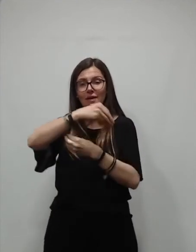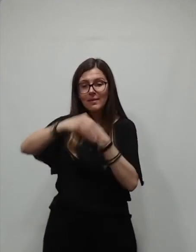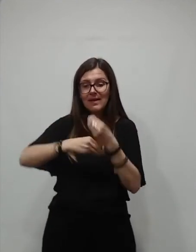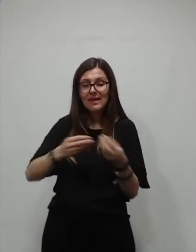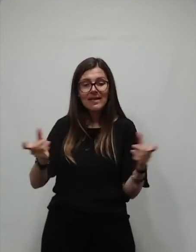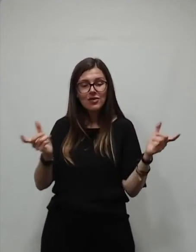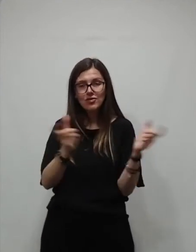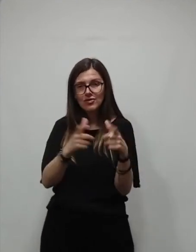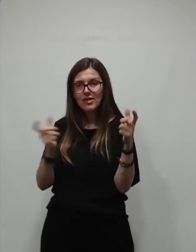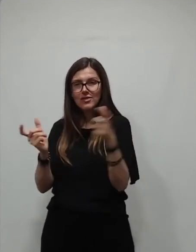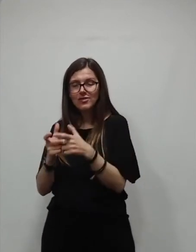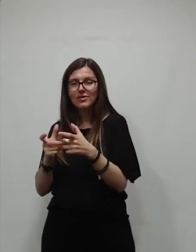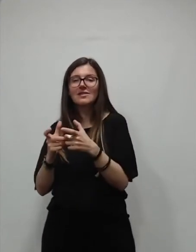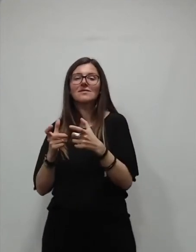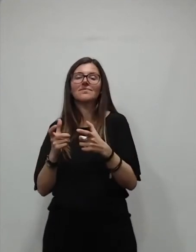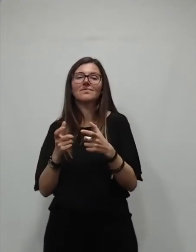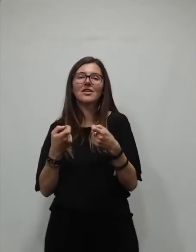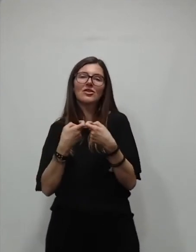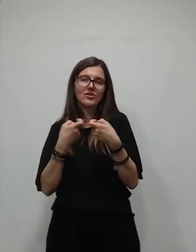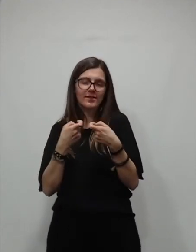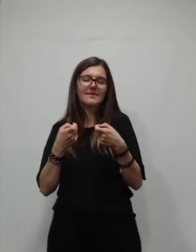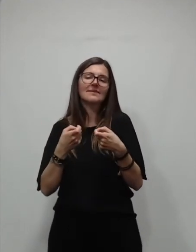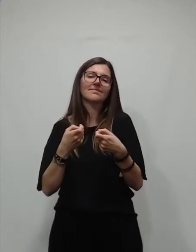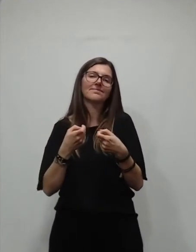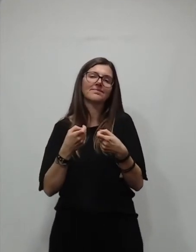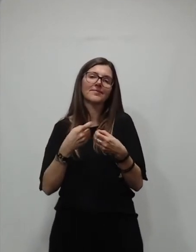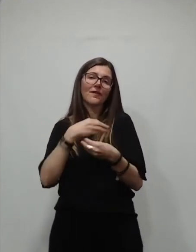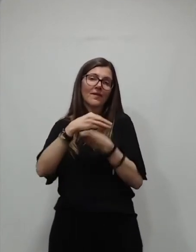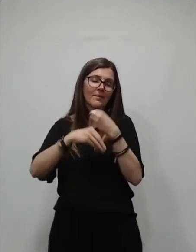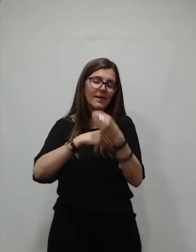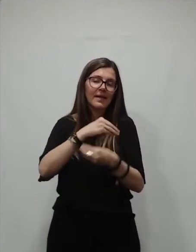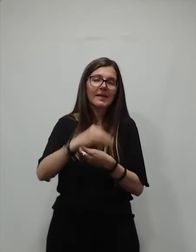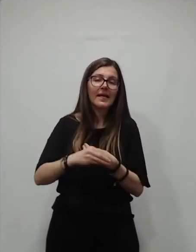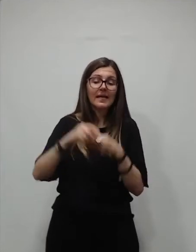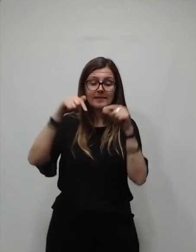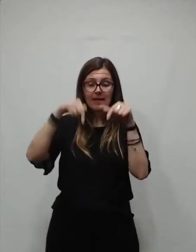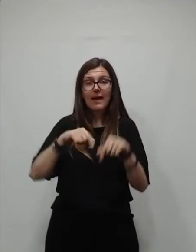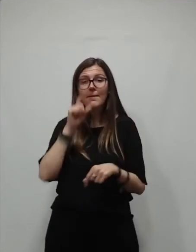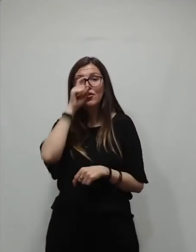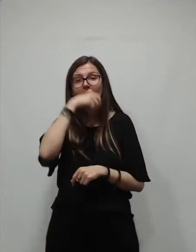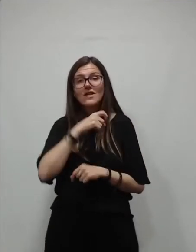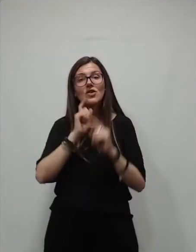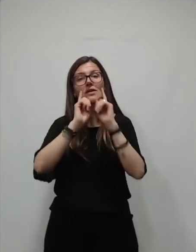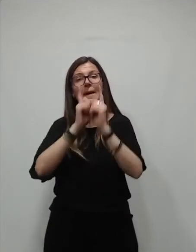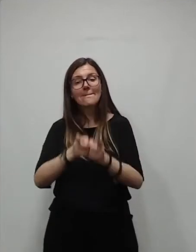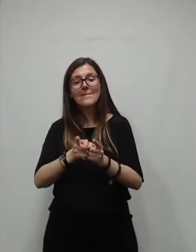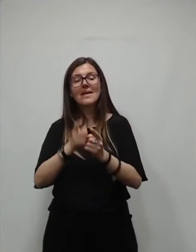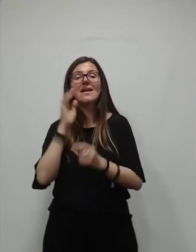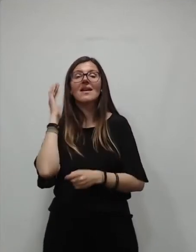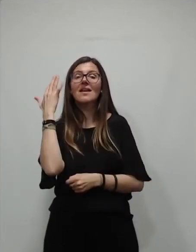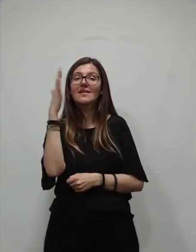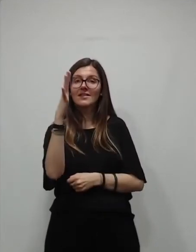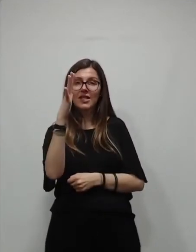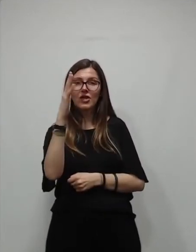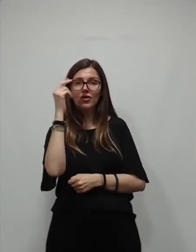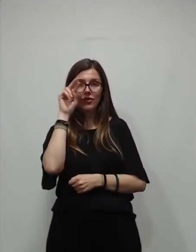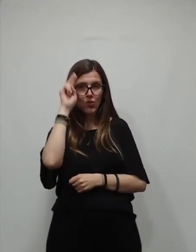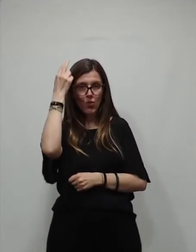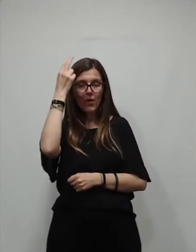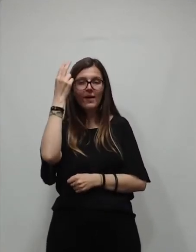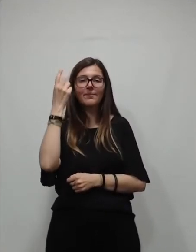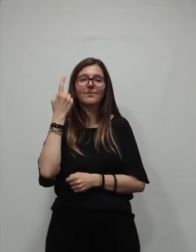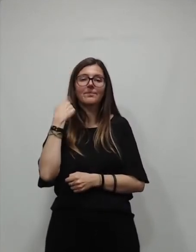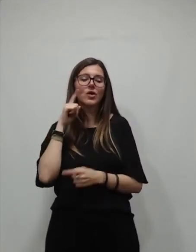cada una con su particularidad, tanto en Montevideo como en el interior del país. pero con el mismo objetivo